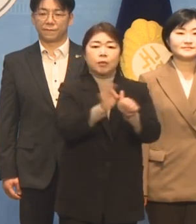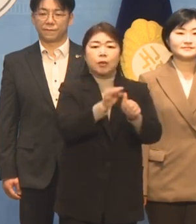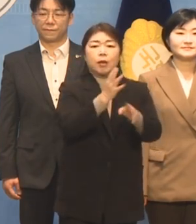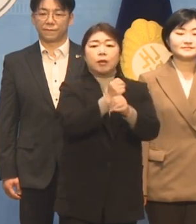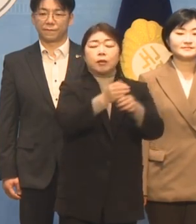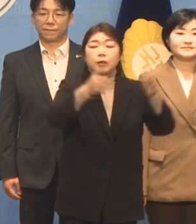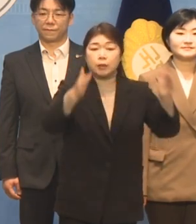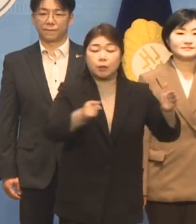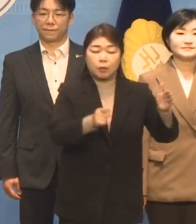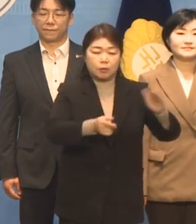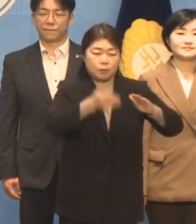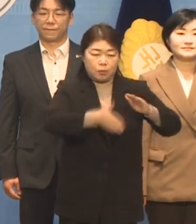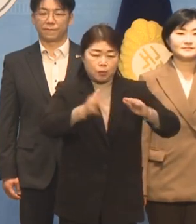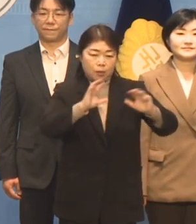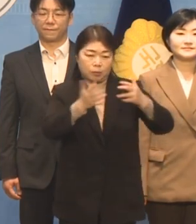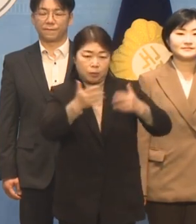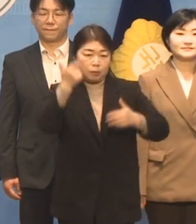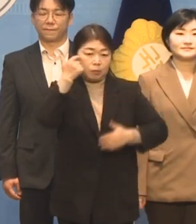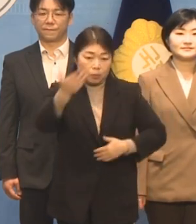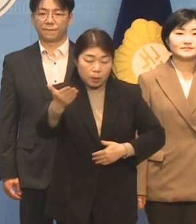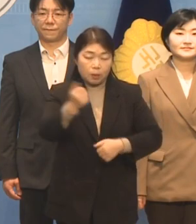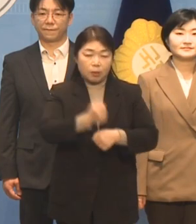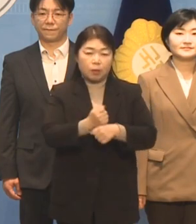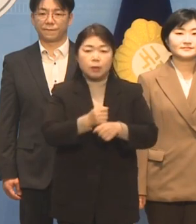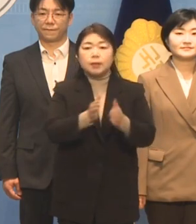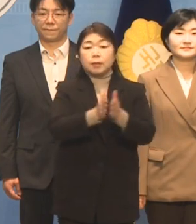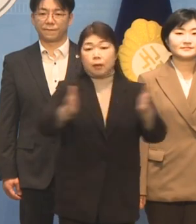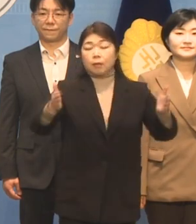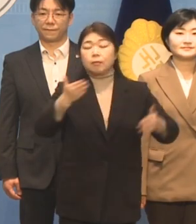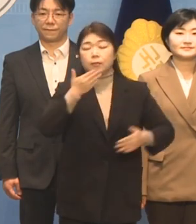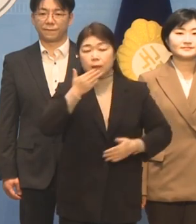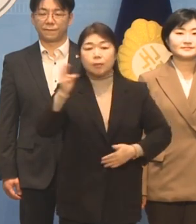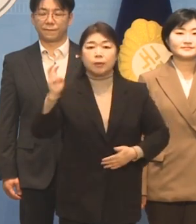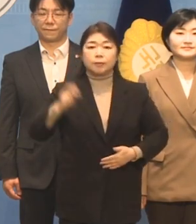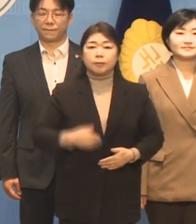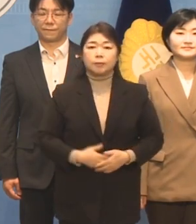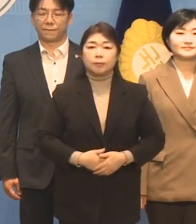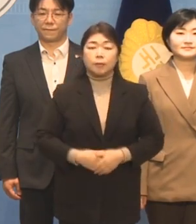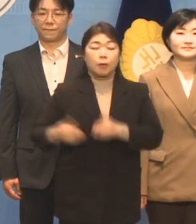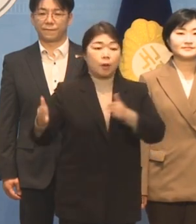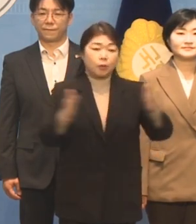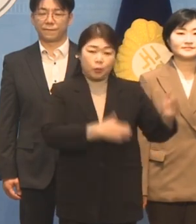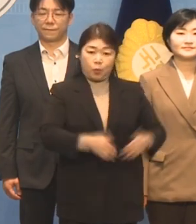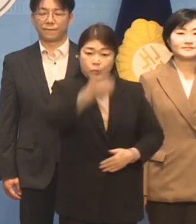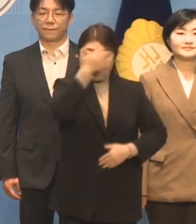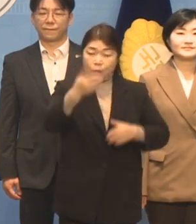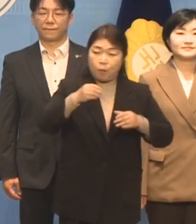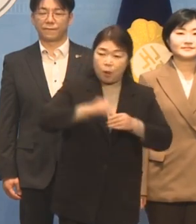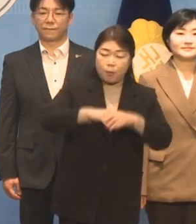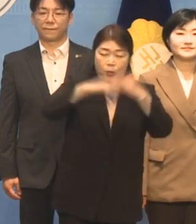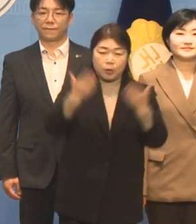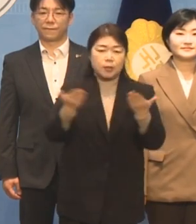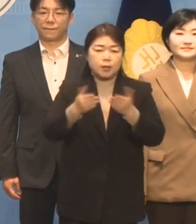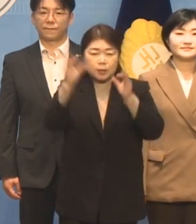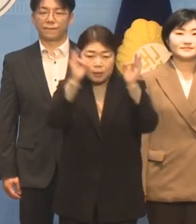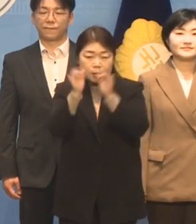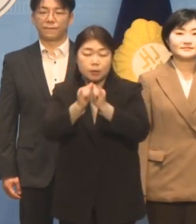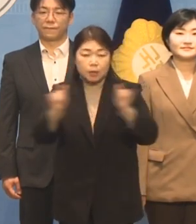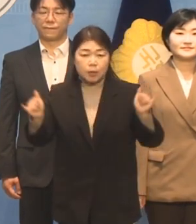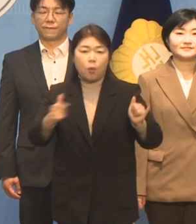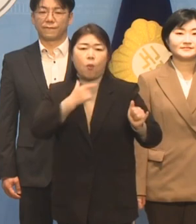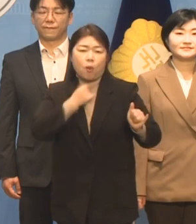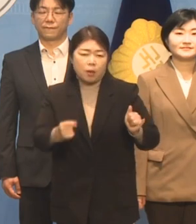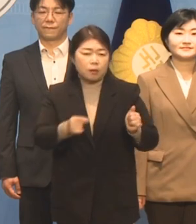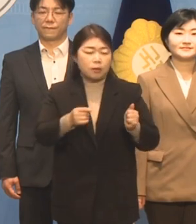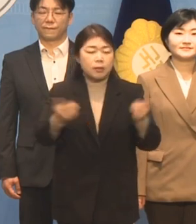기간은 공론화를 거쳐서 확대해 가겠습니다. 이와 함께 청년을 포함한 모든 구직자가 원하는